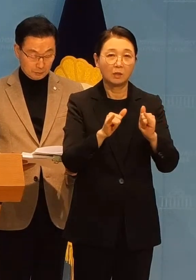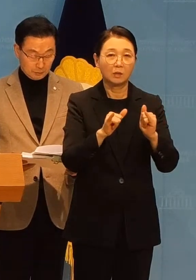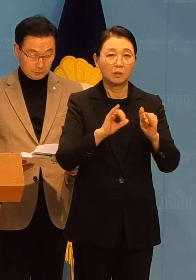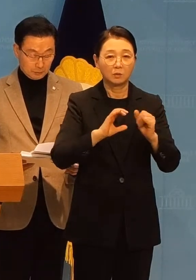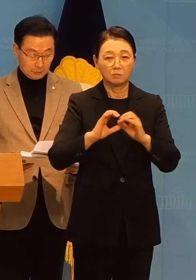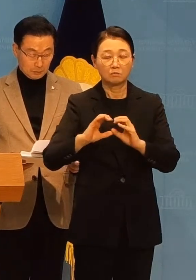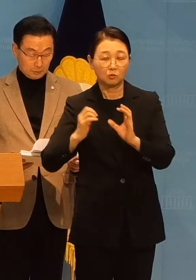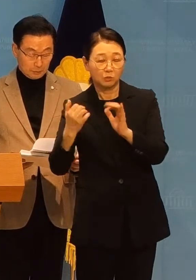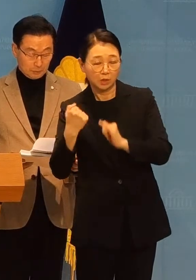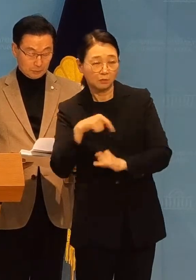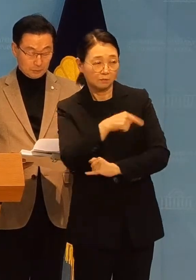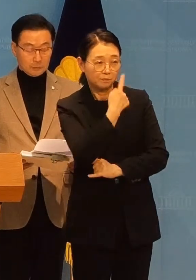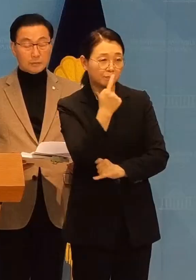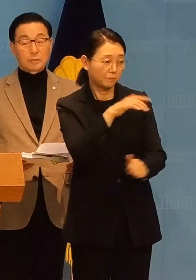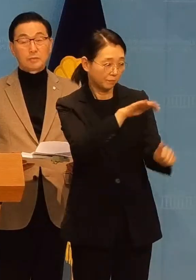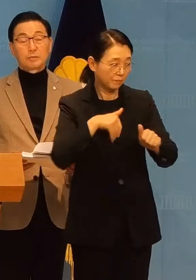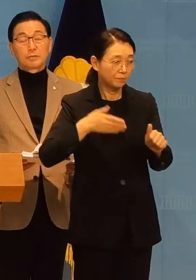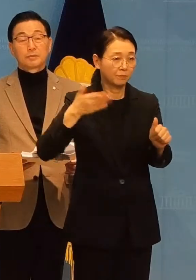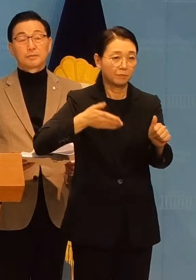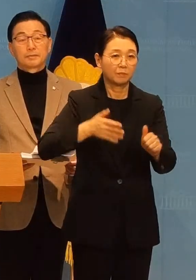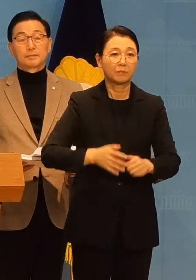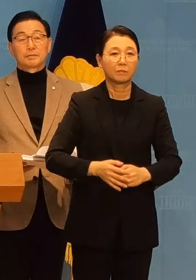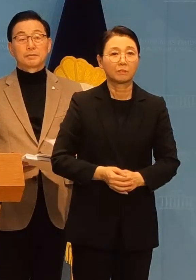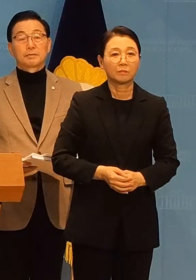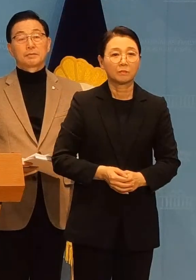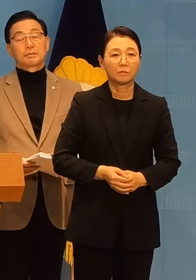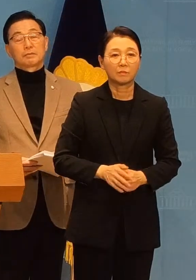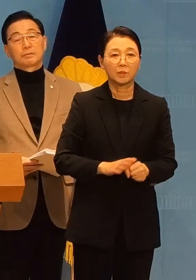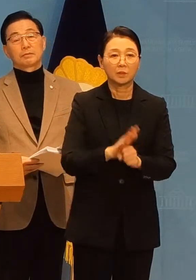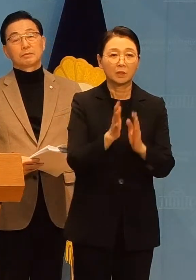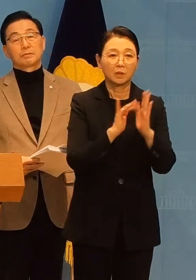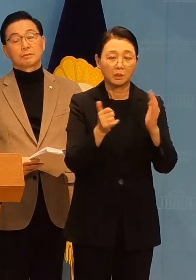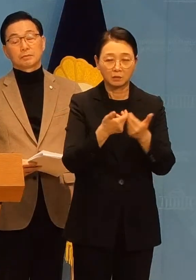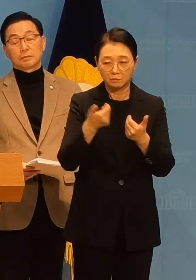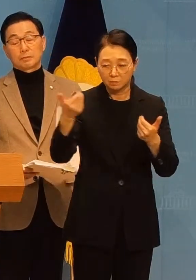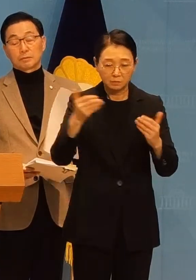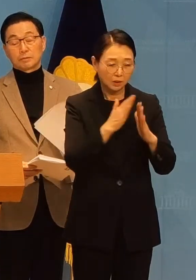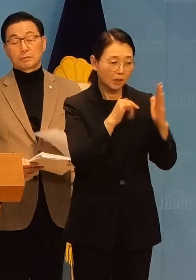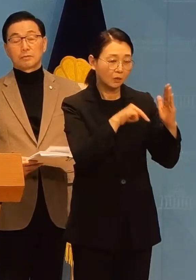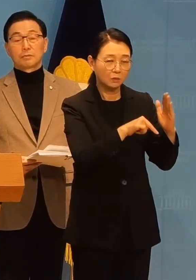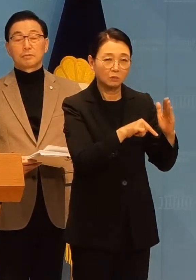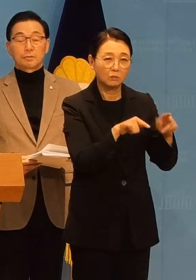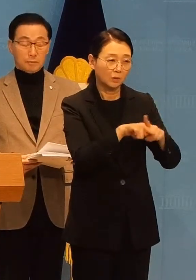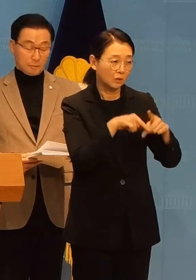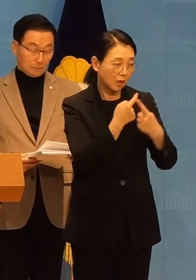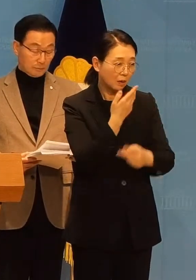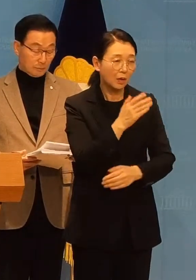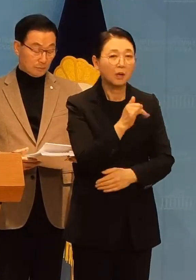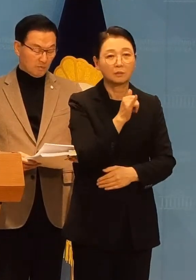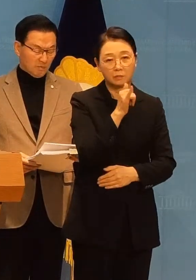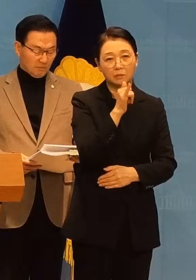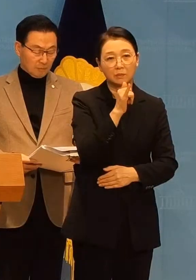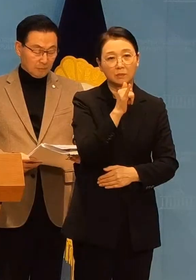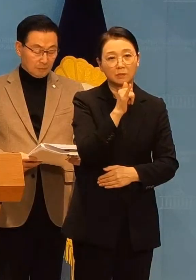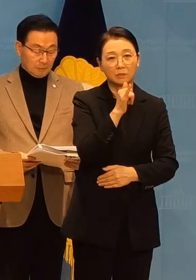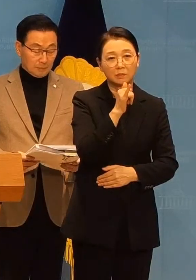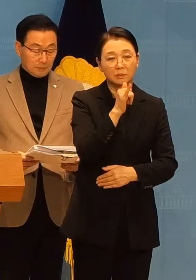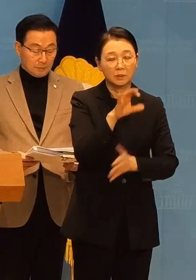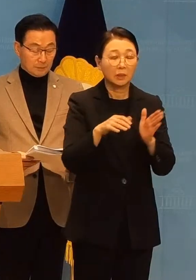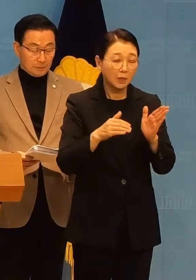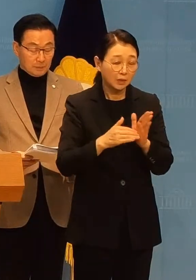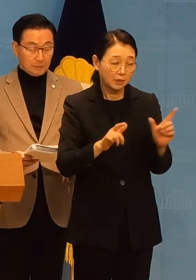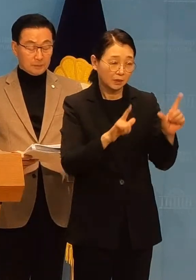국민의힘은 증인으로 요구할 것입니다. 사랑하는 가족을 떠나보낸 유족들이 납득할 수 있을 때까지 삶의